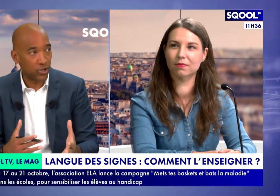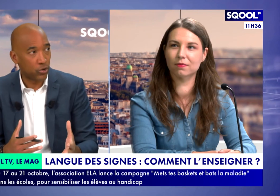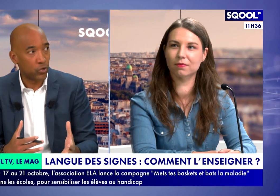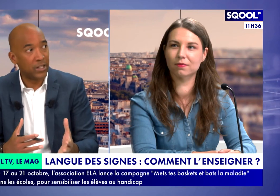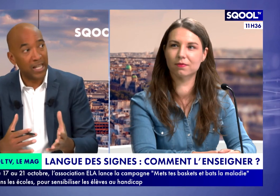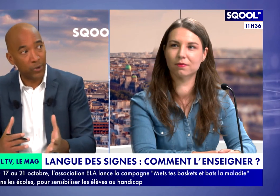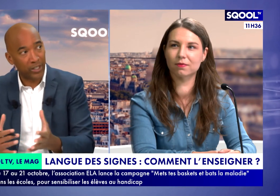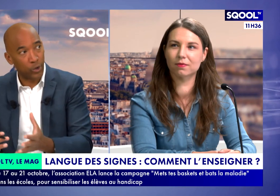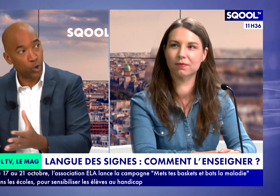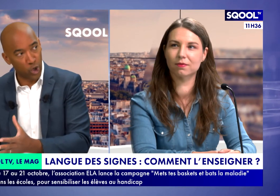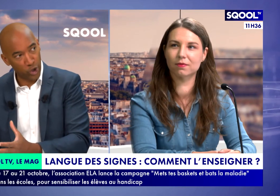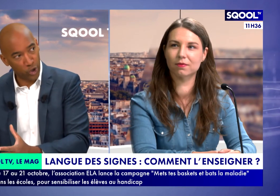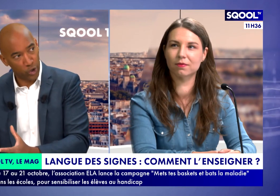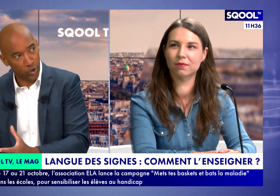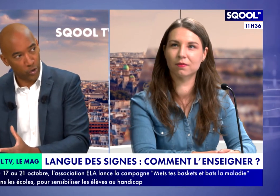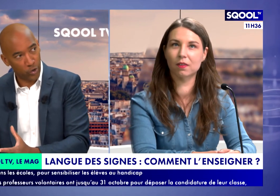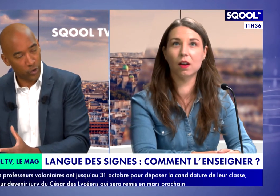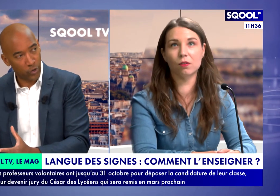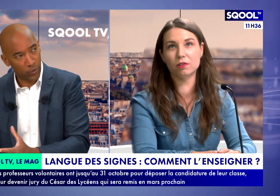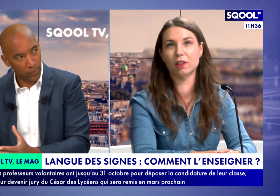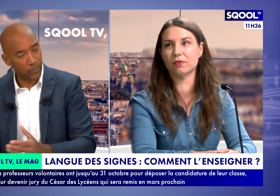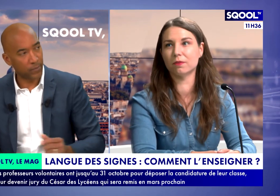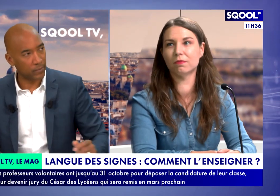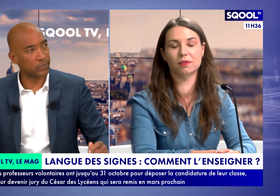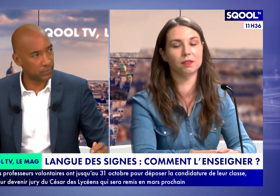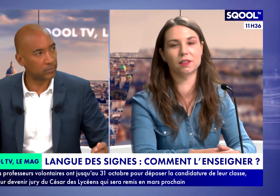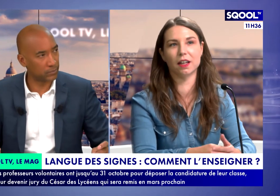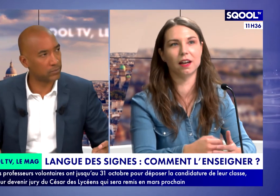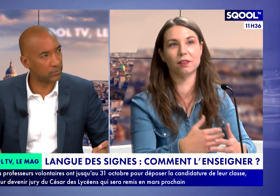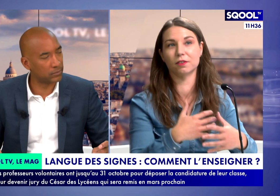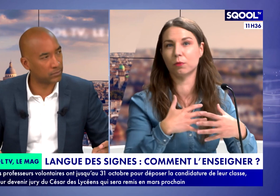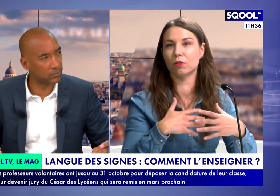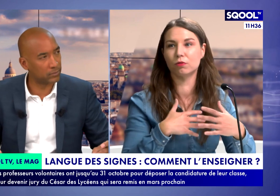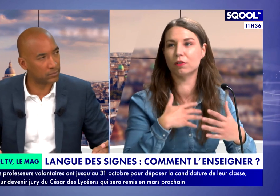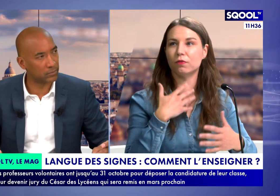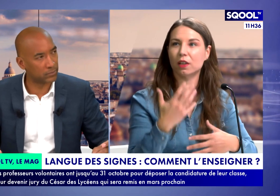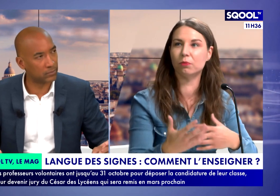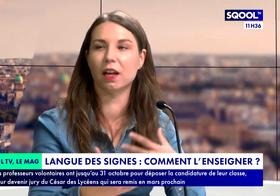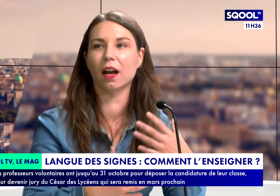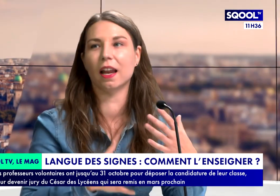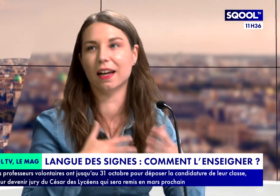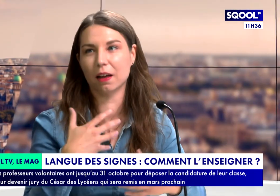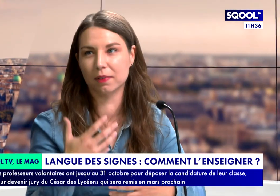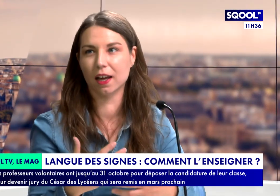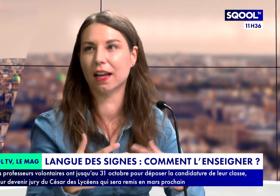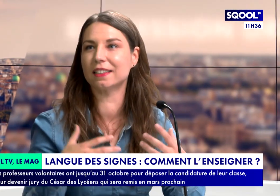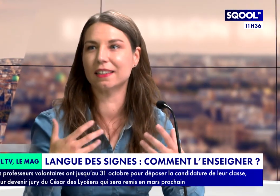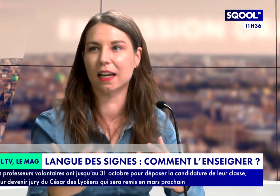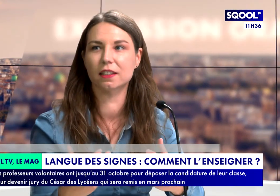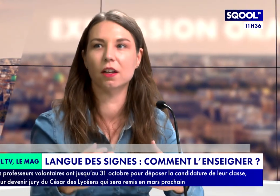de n'importe quelle autre langue ? Oui, à fait. Il y a vraiment tout un vocabulaire, la grammaire, la syntaxe, l